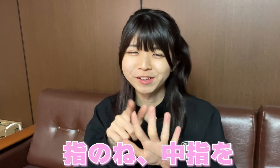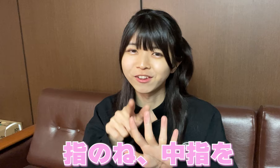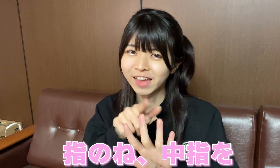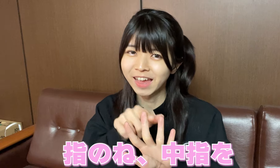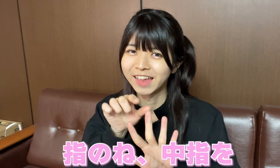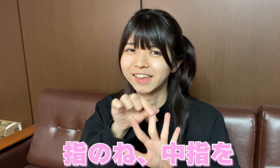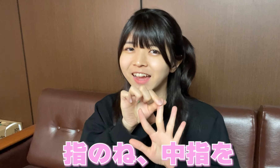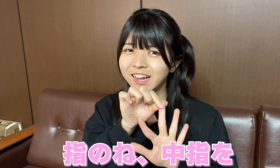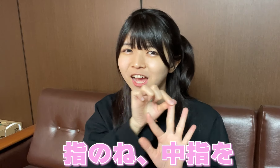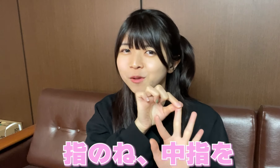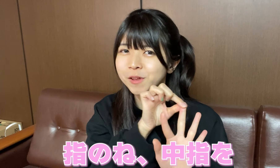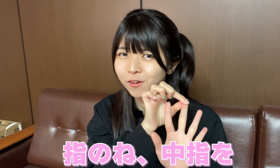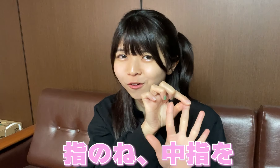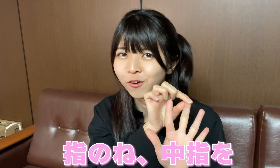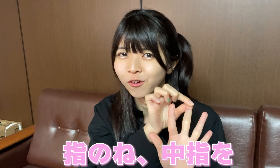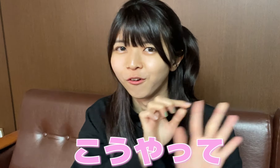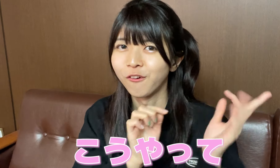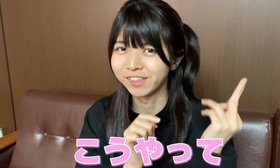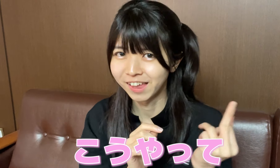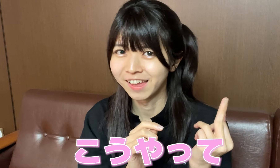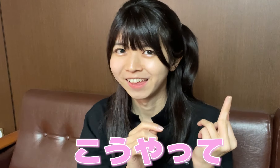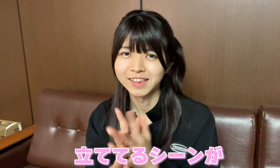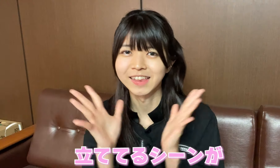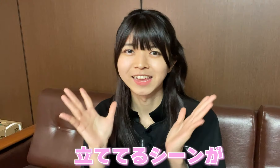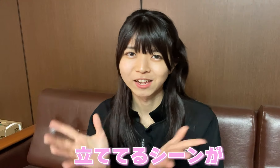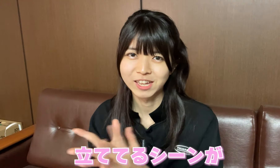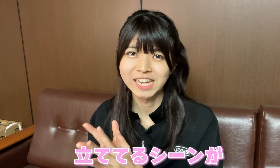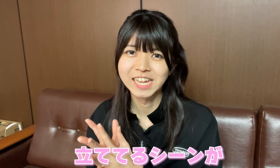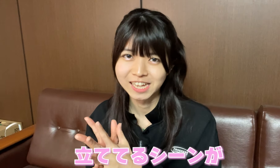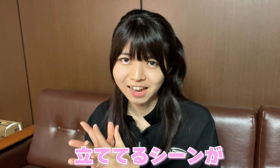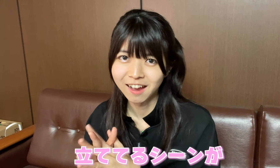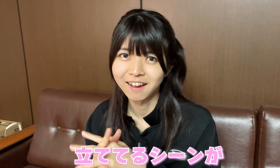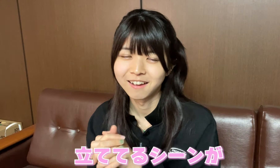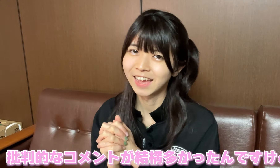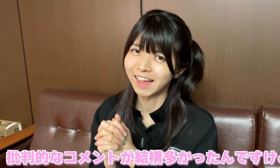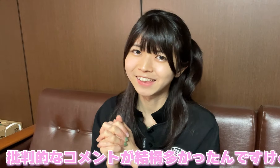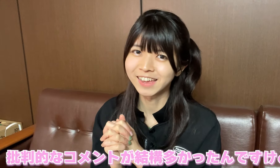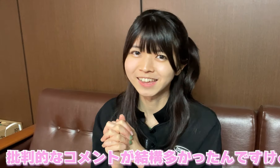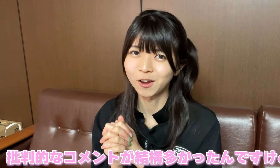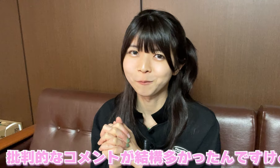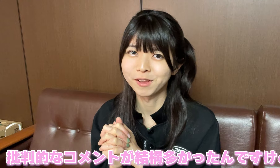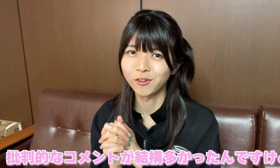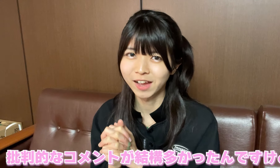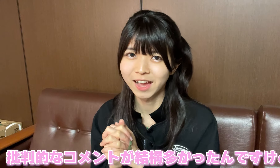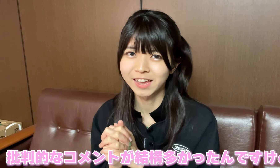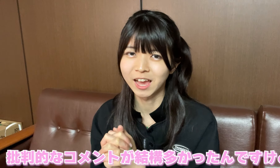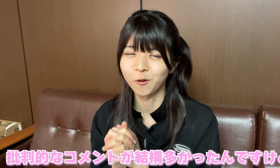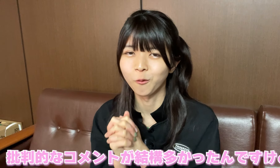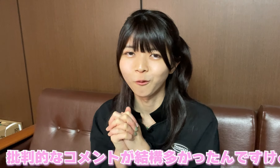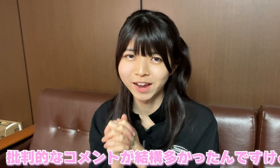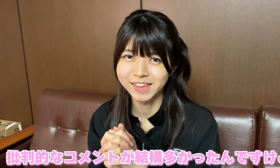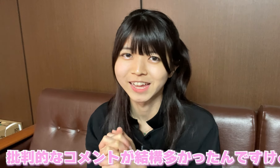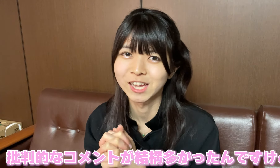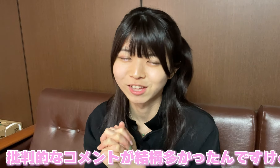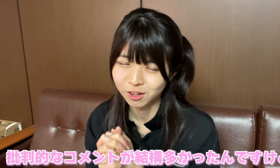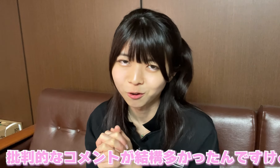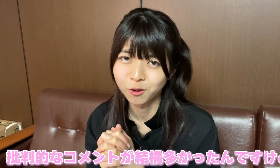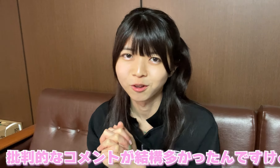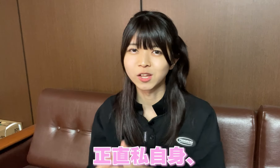な中指をこうやって立ててるシーンが批判的なコメントが結構多かったんですけど、正